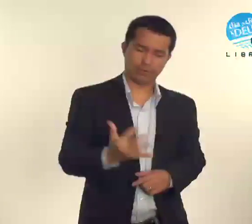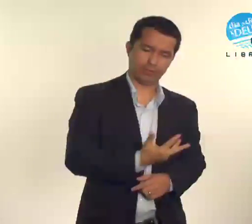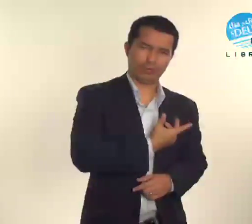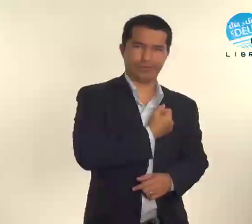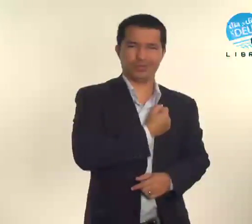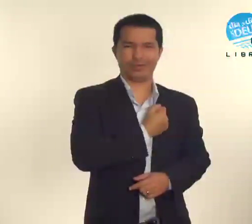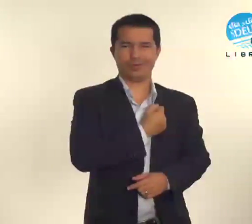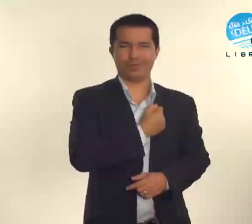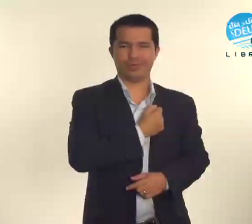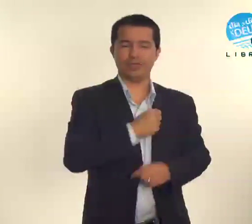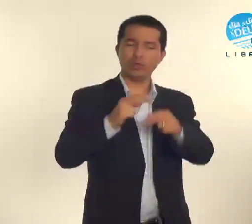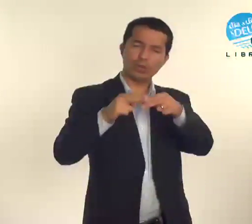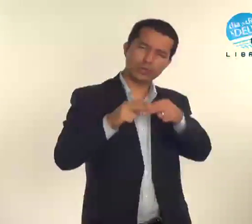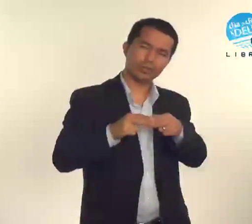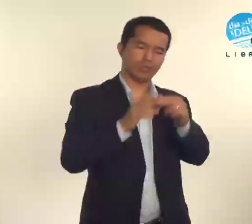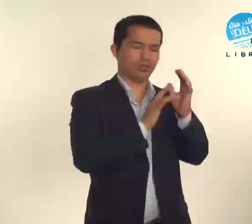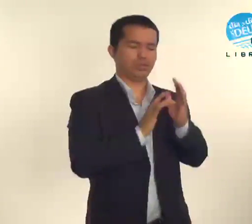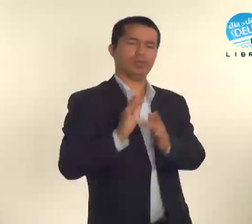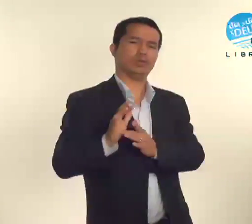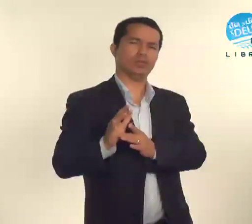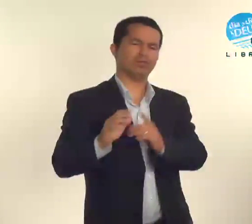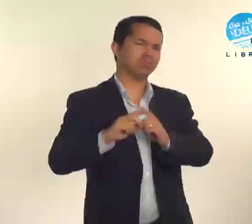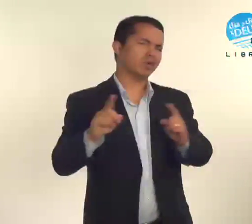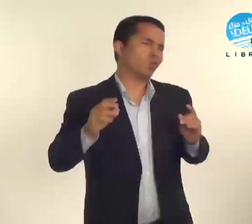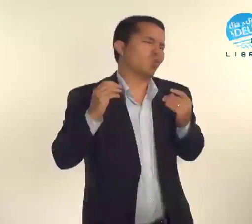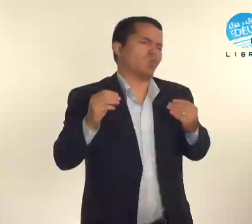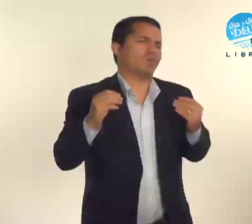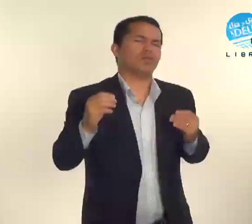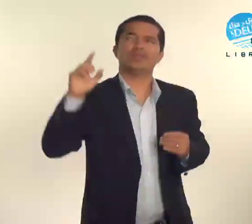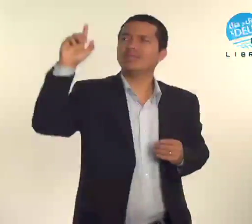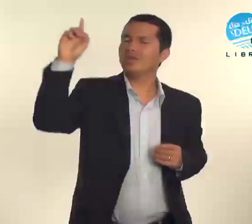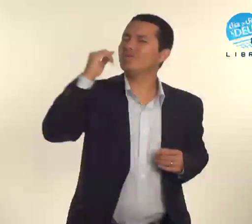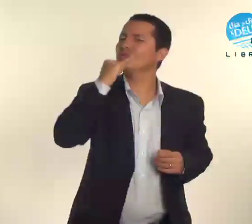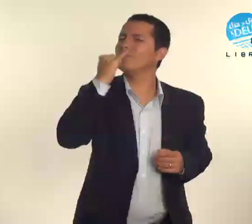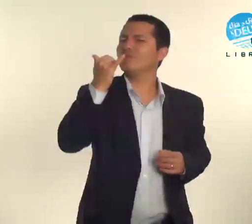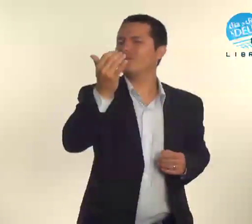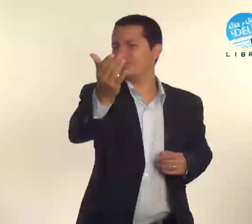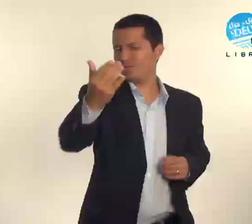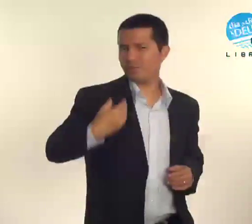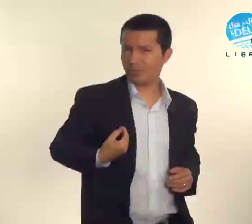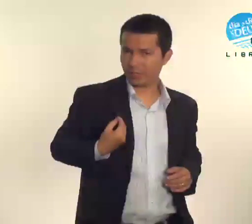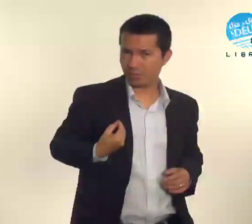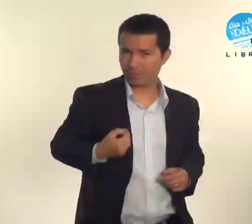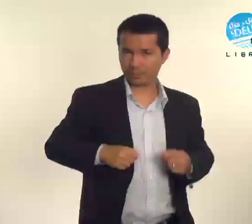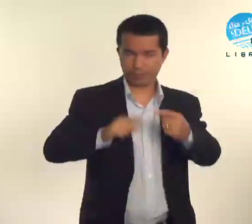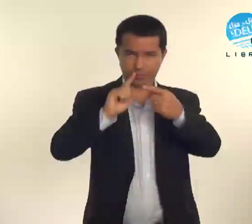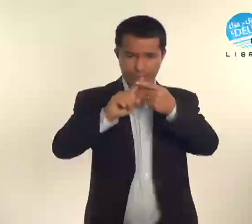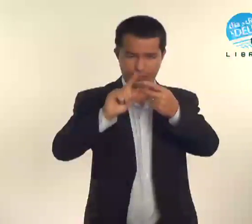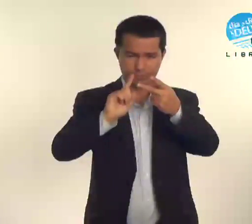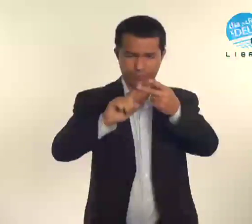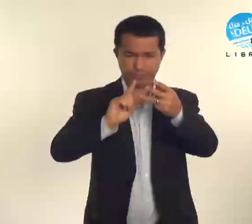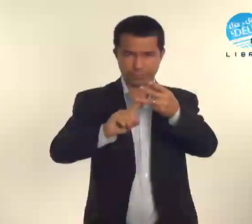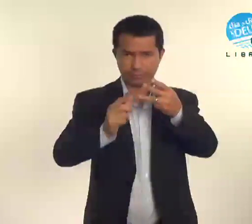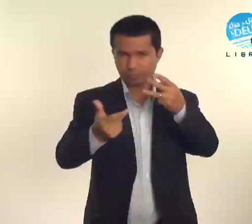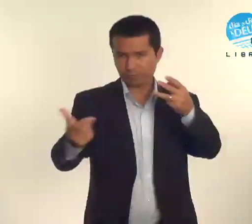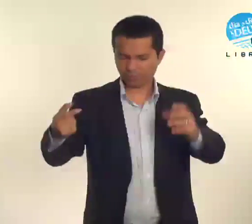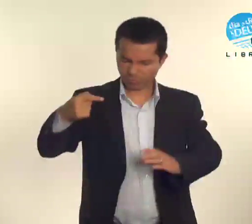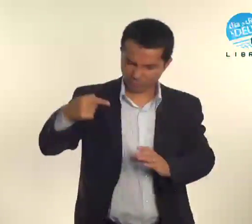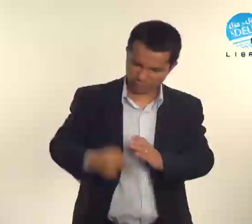da intervenção de Deus. E aí, como é que o perdão de Deus se dá? E aí tem 3 coisas